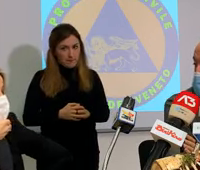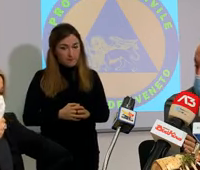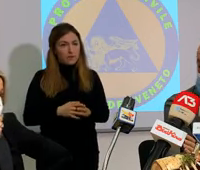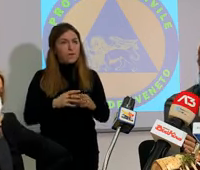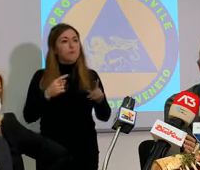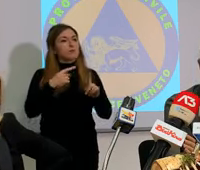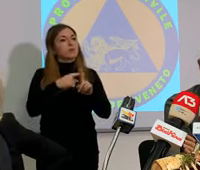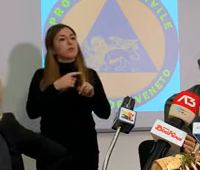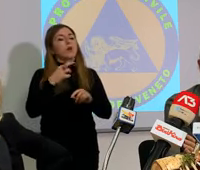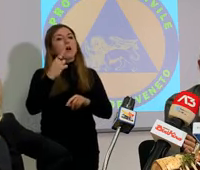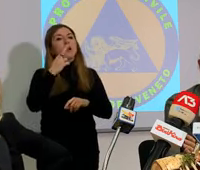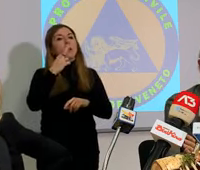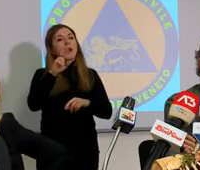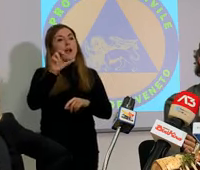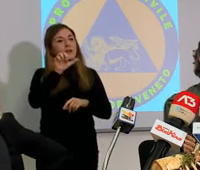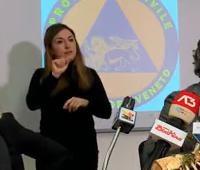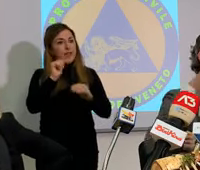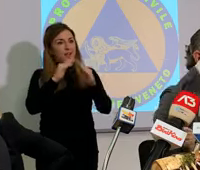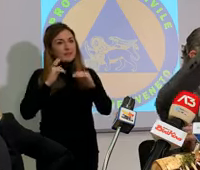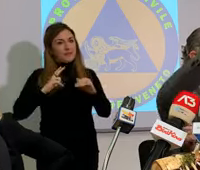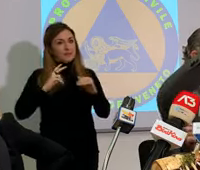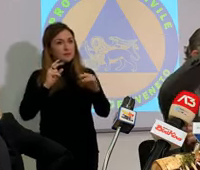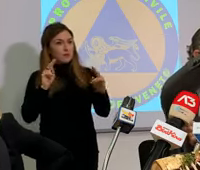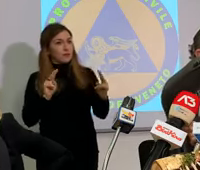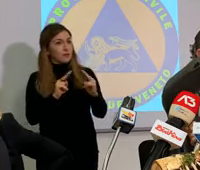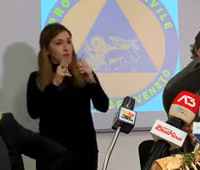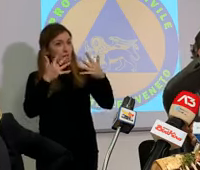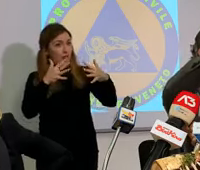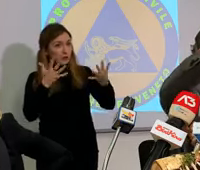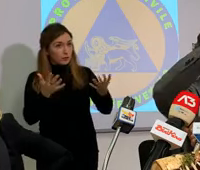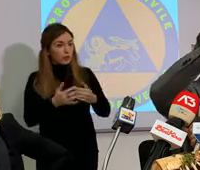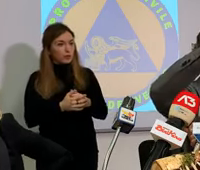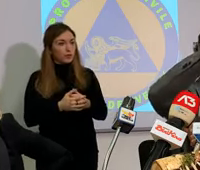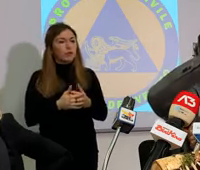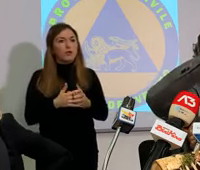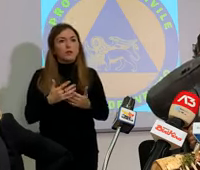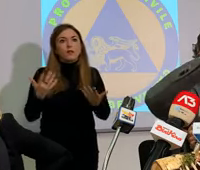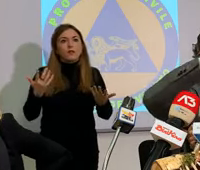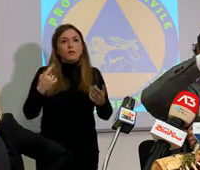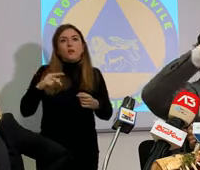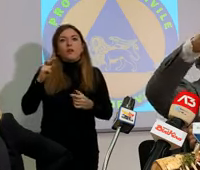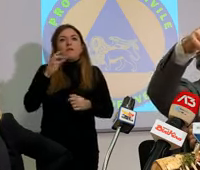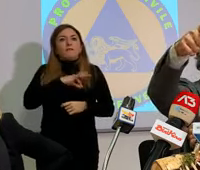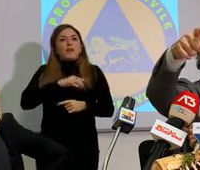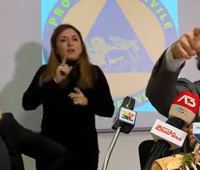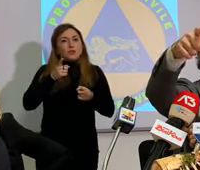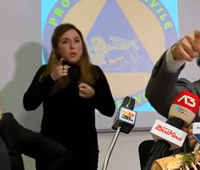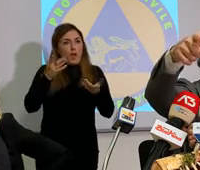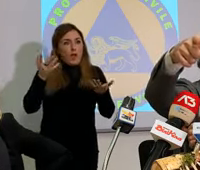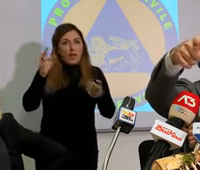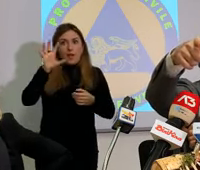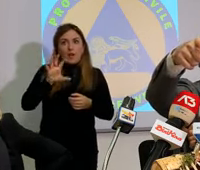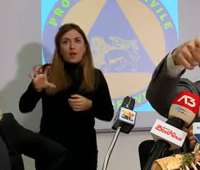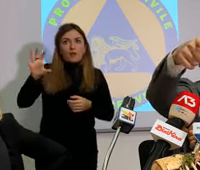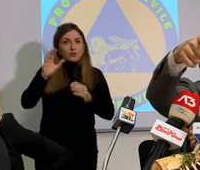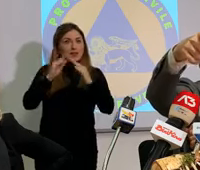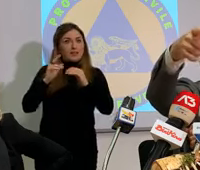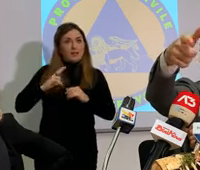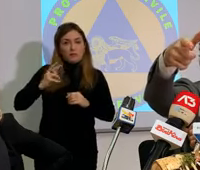abbiamo fatto di controllare se a ecco vedete il vantaggio ad esempio avendo noi come regione rss sono un problema